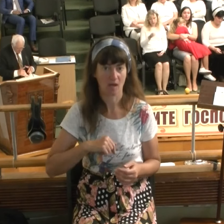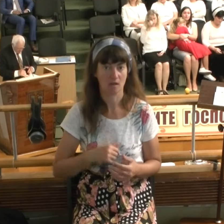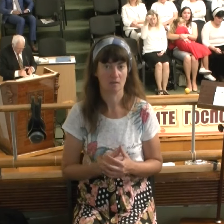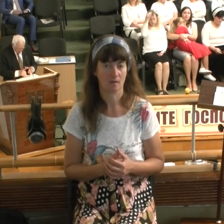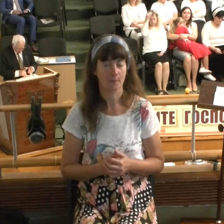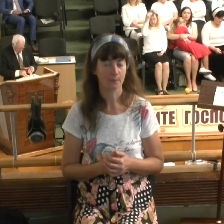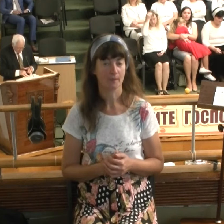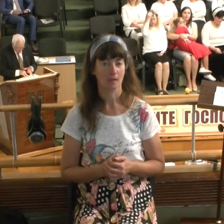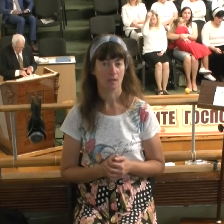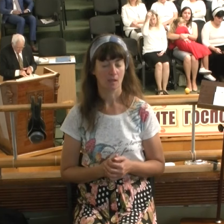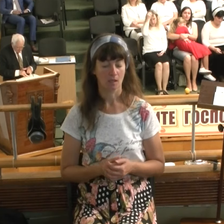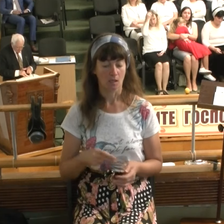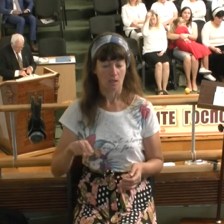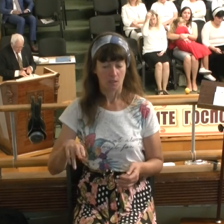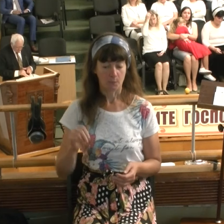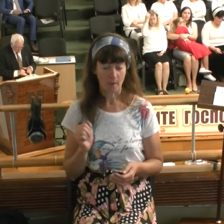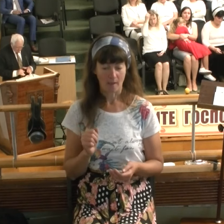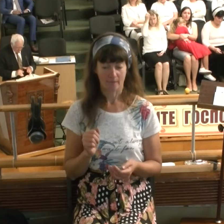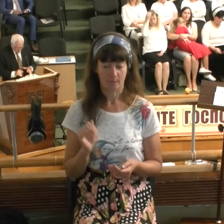потом